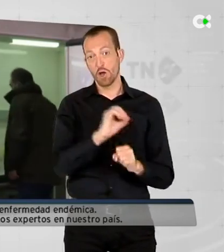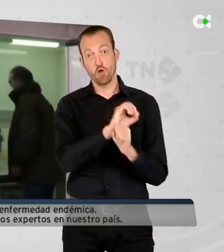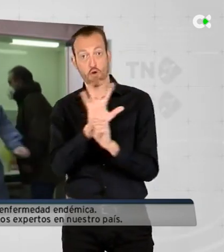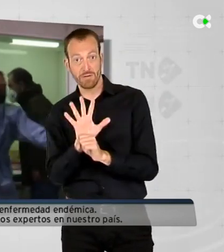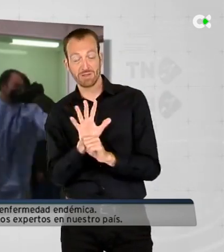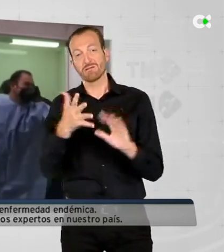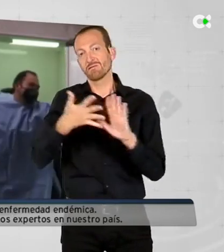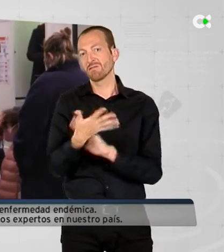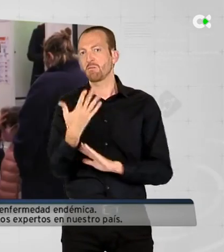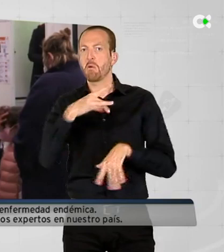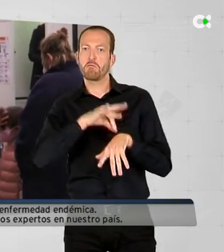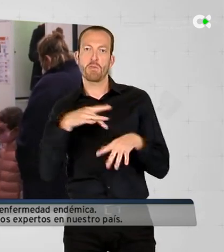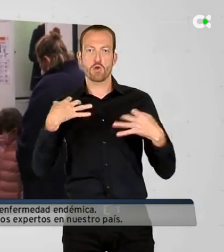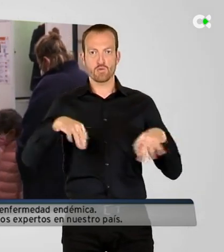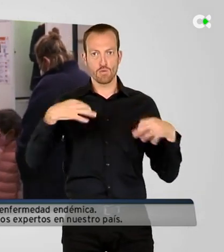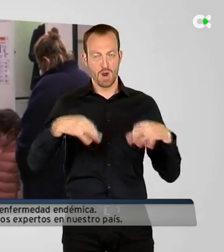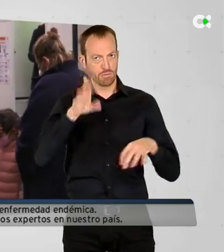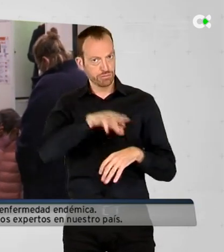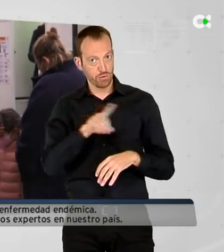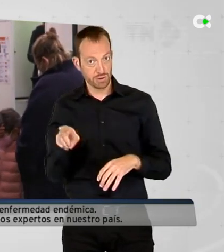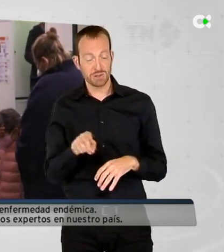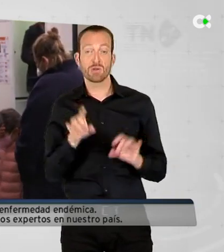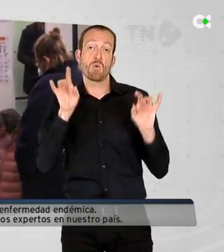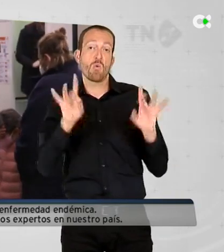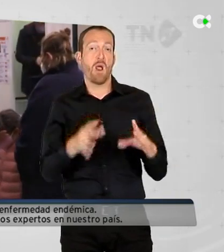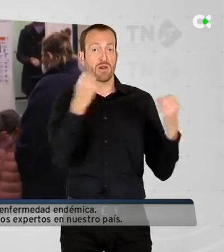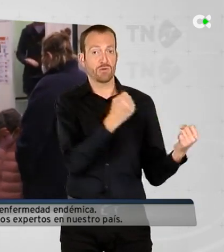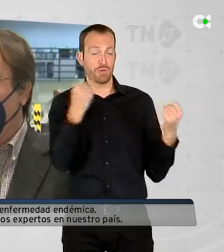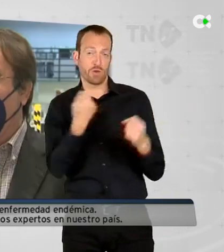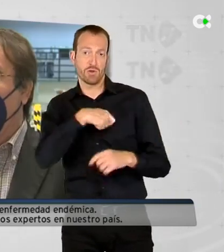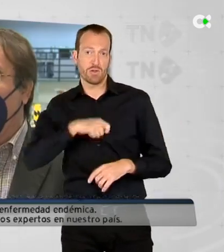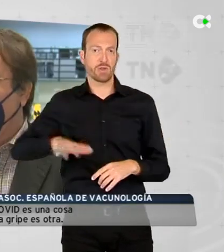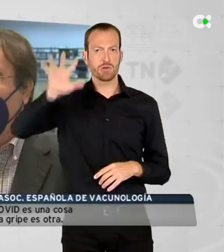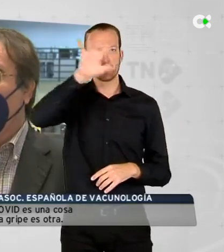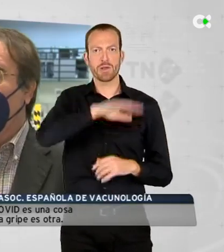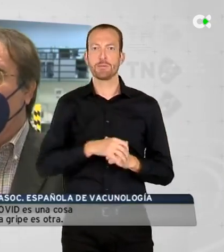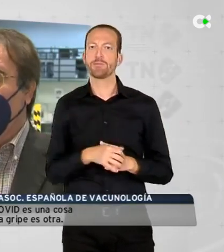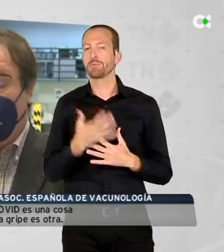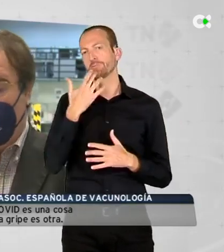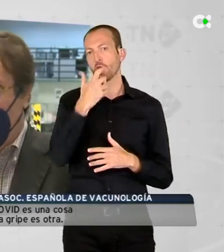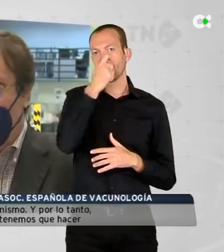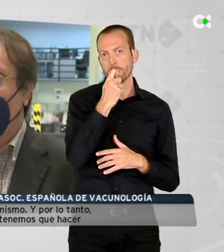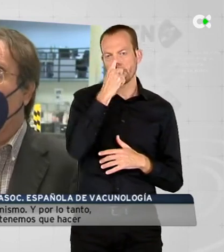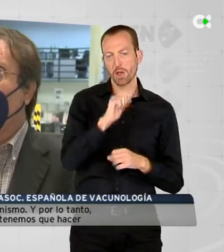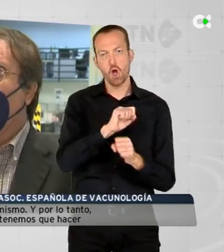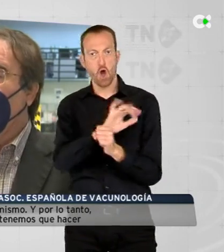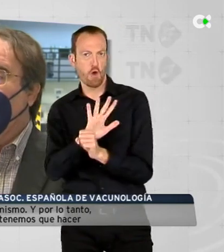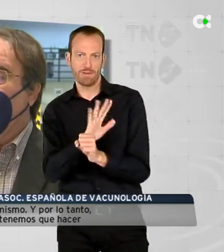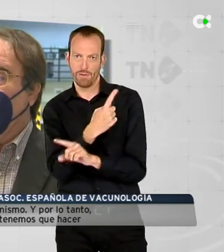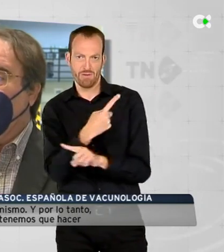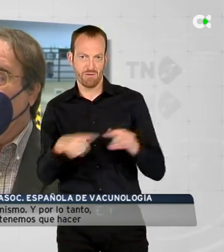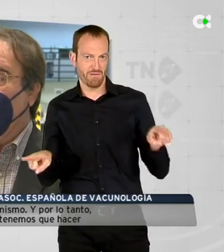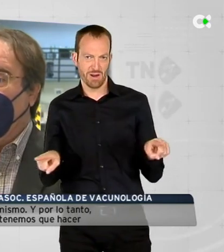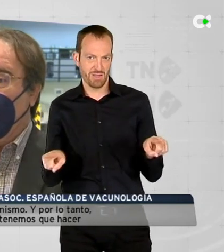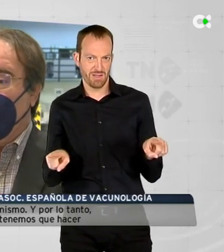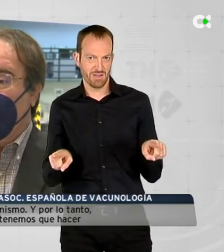como una enfermedad endémica al igual que muchos expertos en nuestro país. La COVID es una cosa y la gripe es otra no es lo mismo y